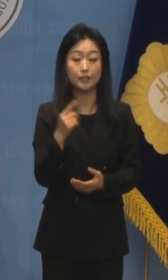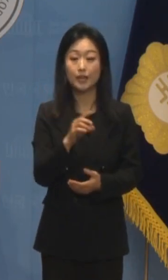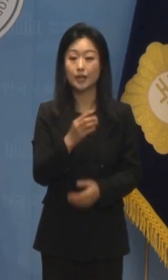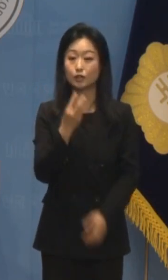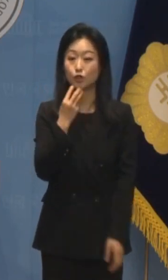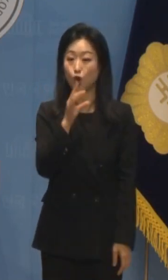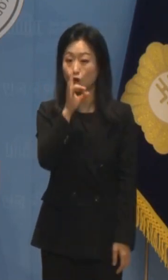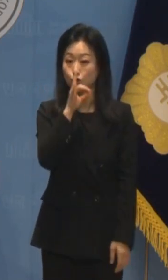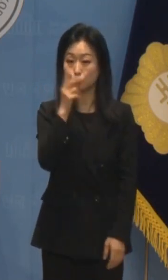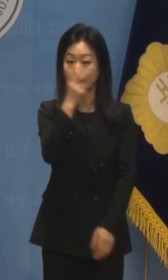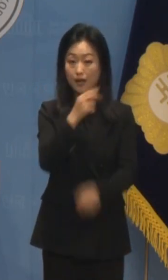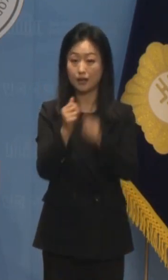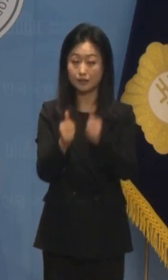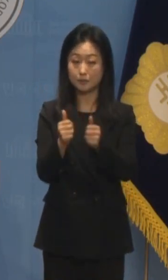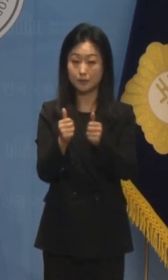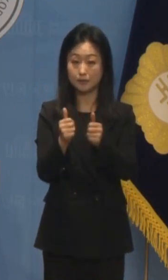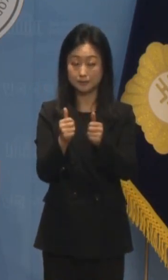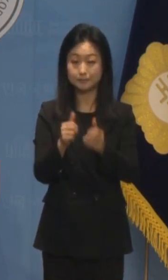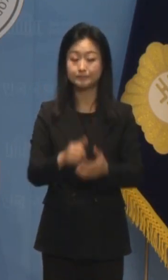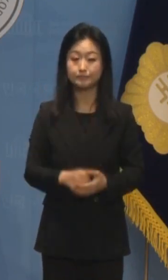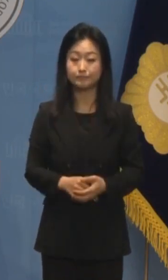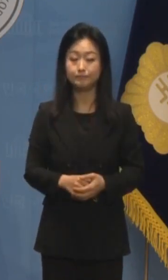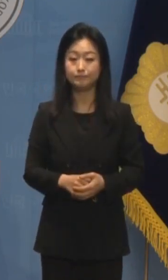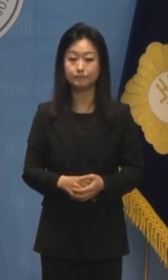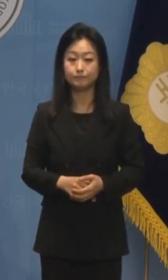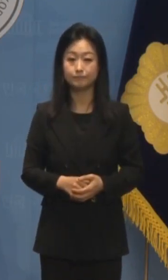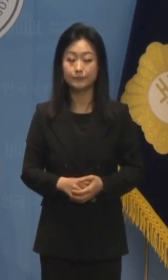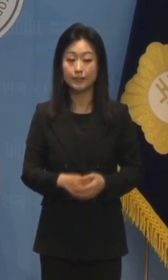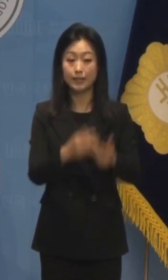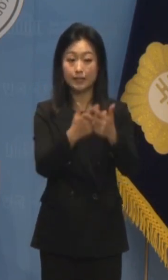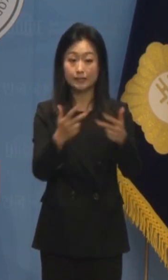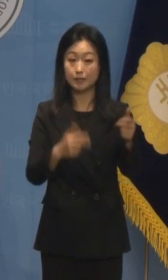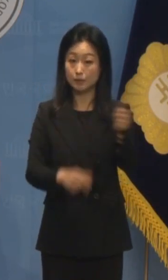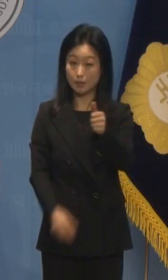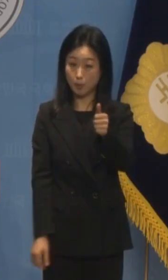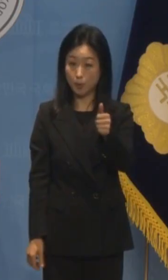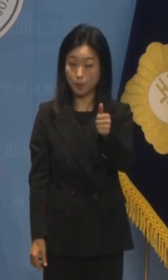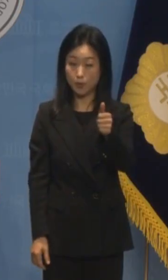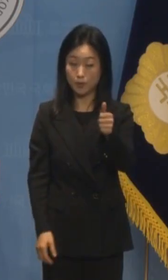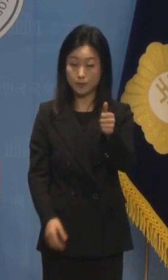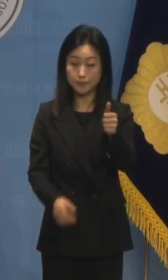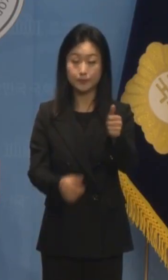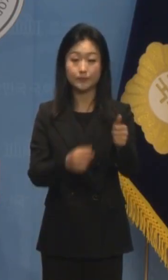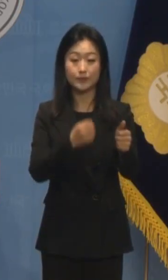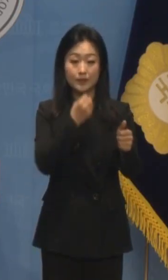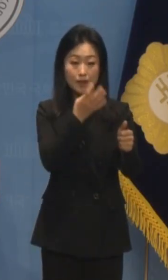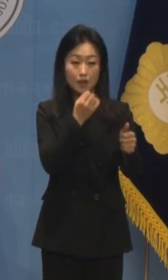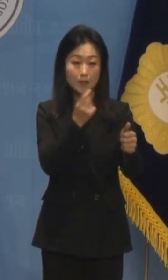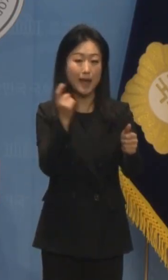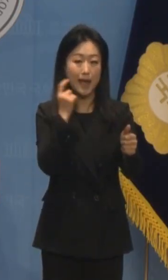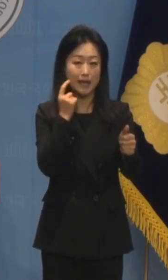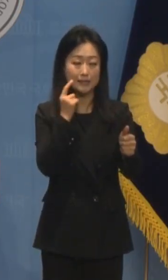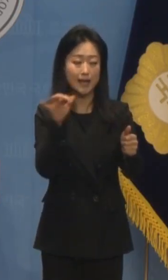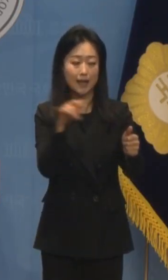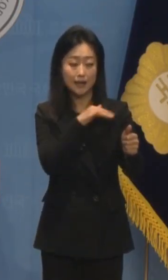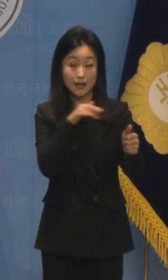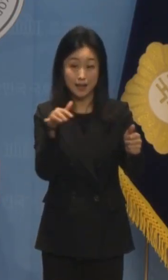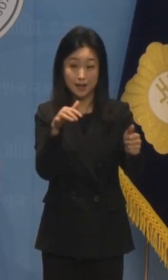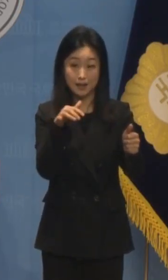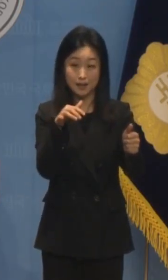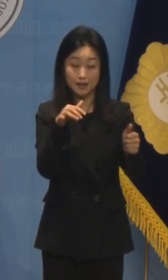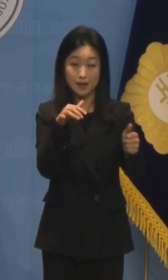서울중앙지방법원 형사 33부는 이재명 대표의 위증교사 사건에 무죄 판결을